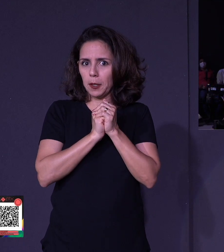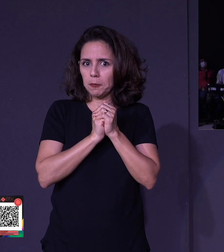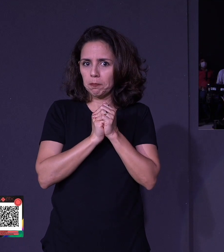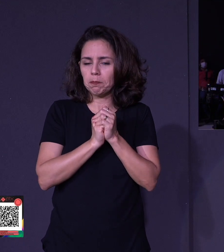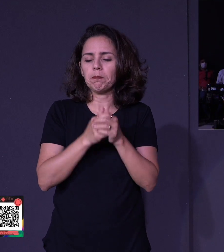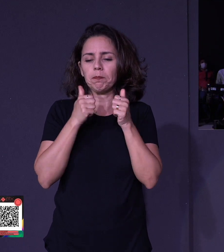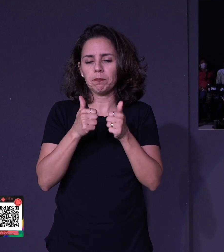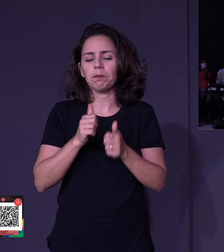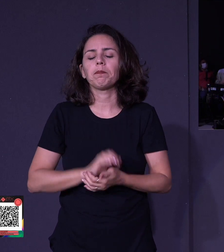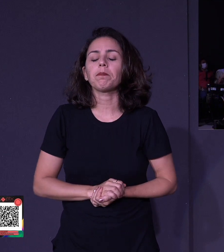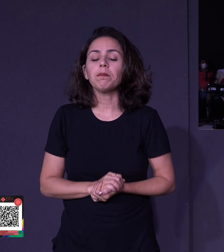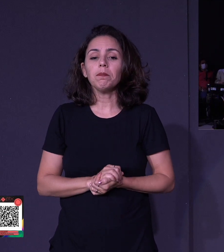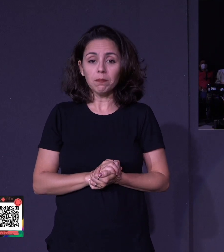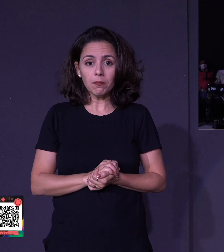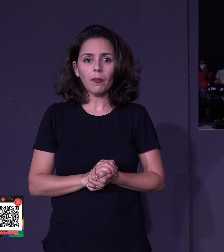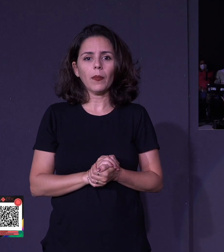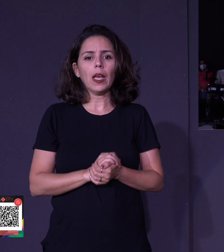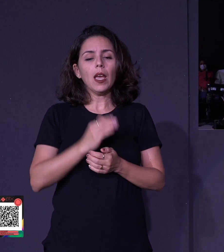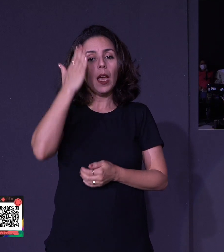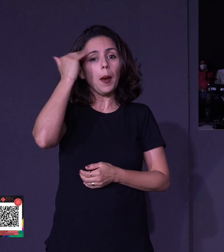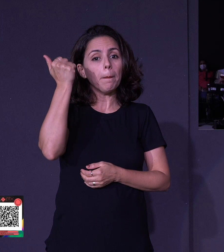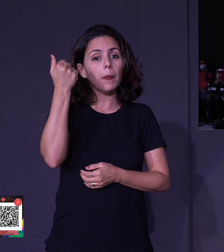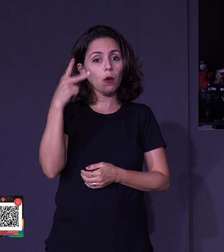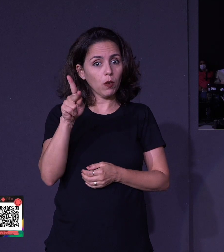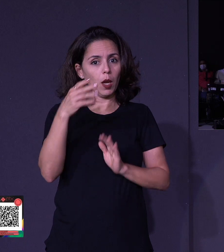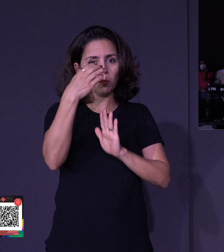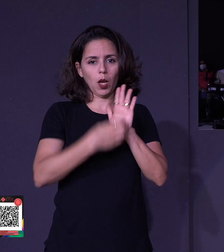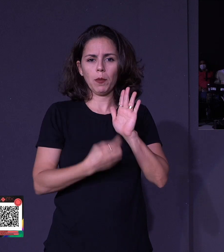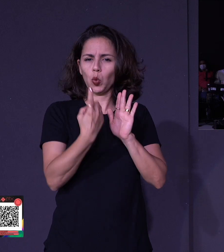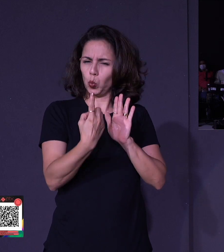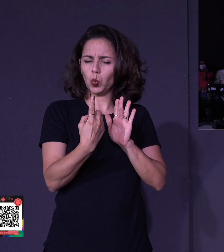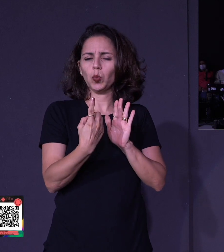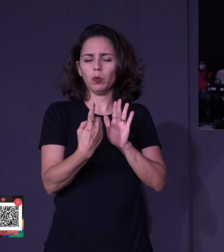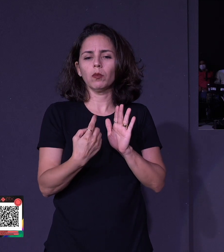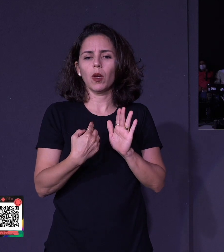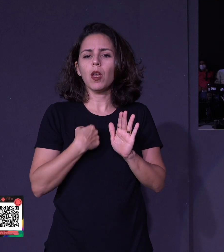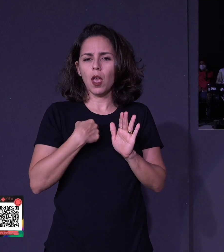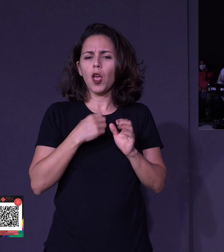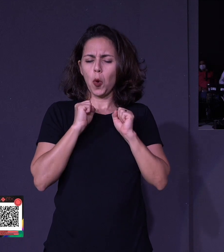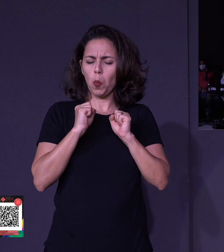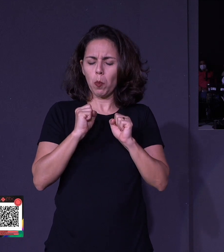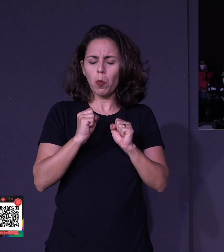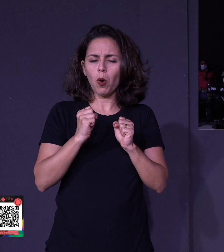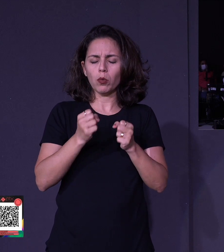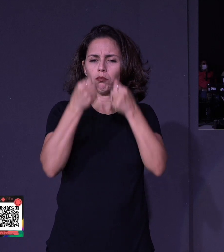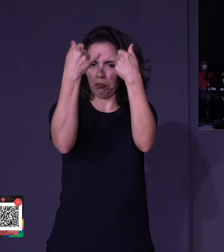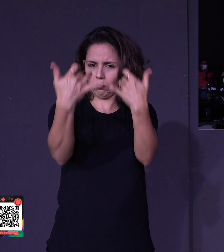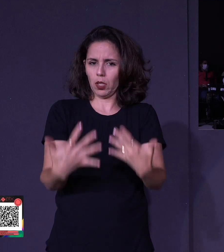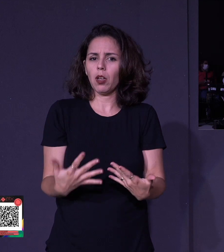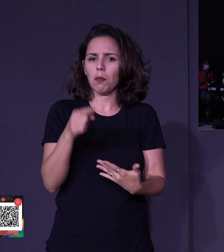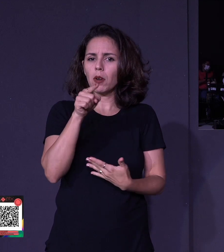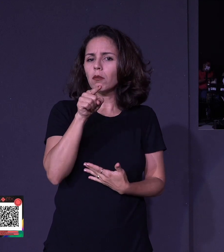Partindo do capítulo 1 de Provérbios, eu posso lhe afirmar, não só nesse livro, mas em toda a Bíblia, que o